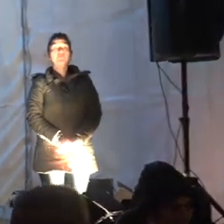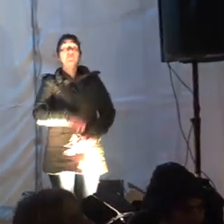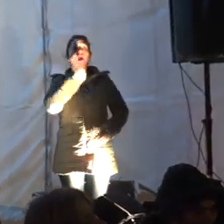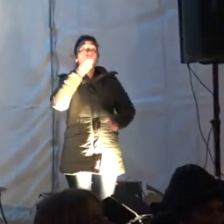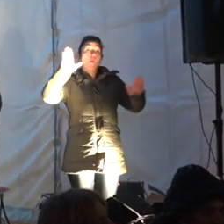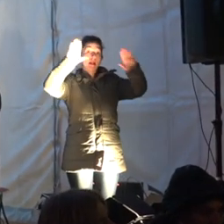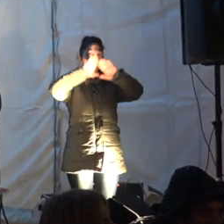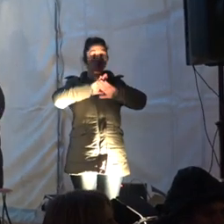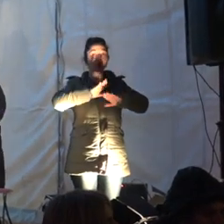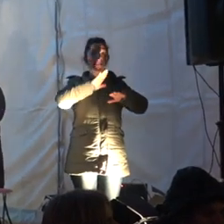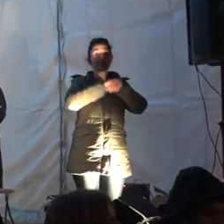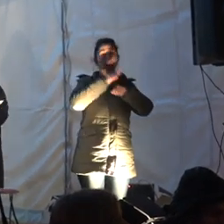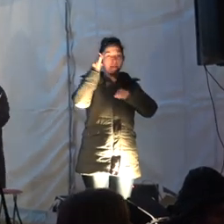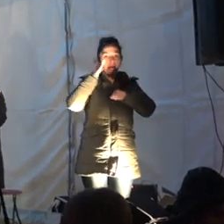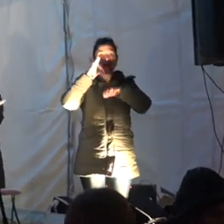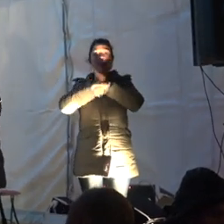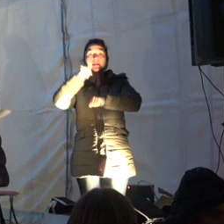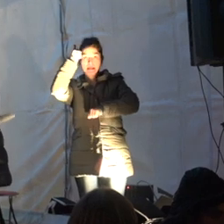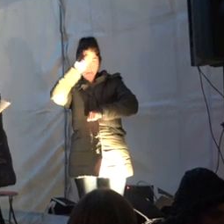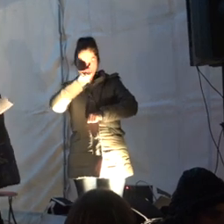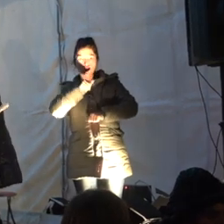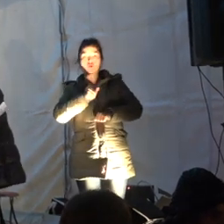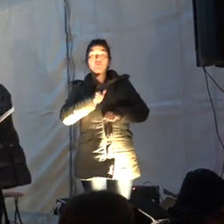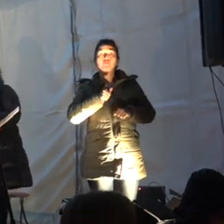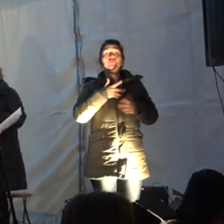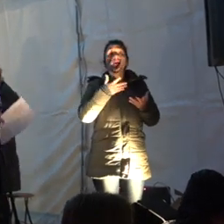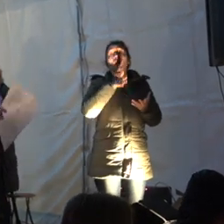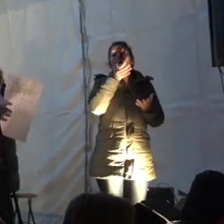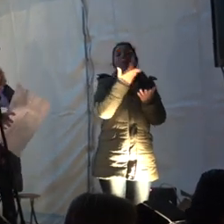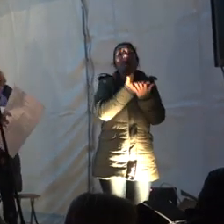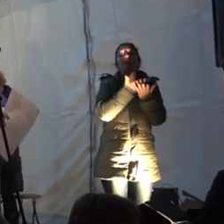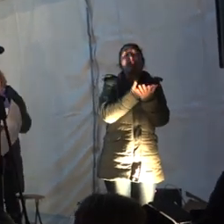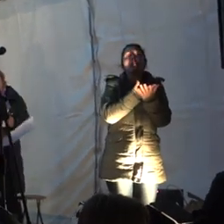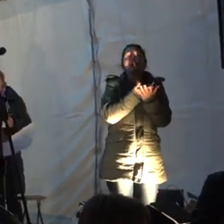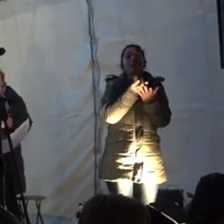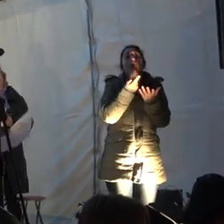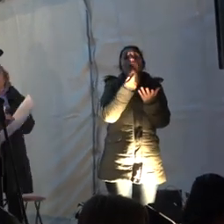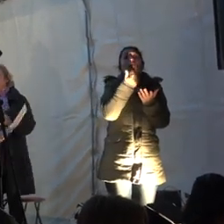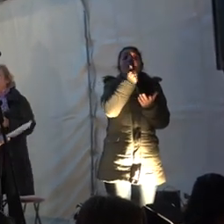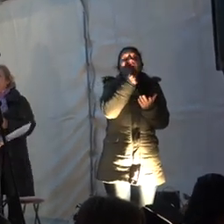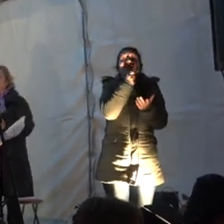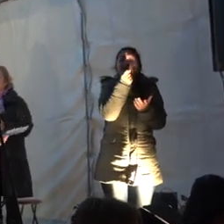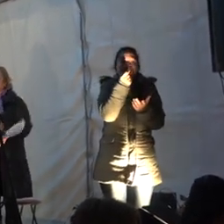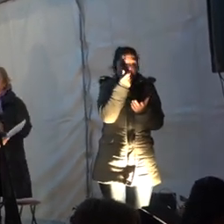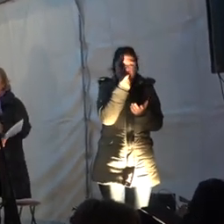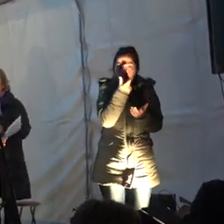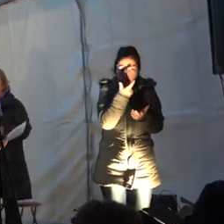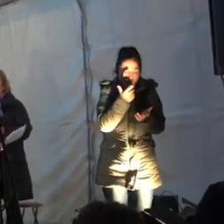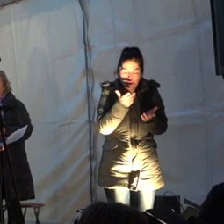Buenas noches, amigas y amigos. Os vamos a pedir un poco más de paciencia ante